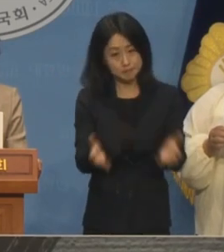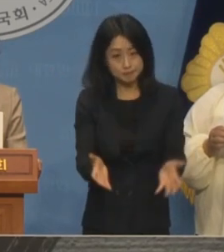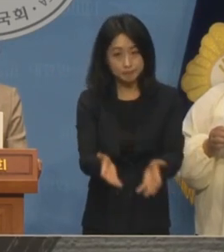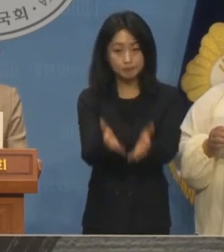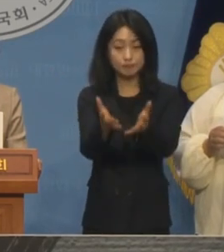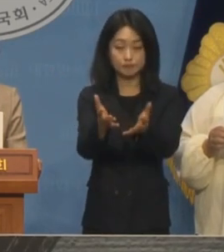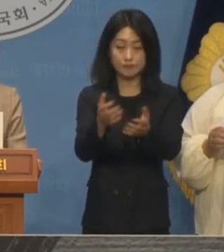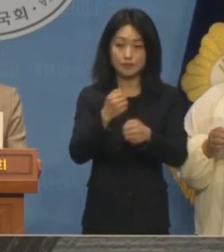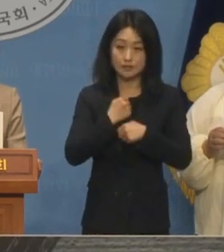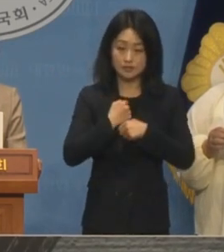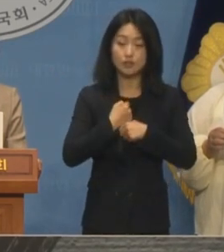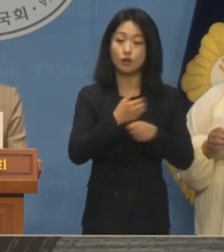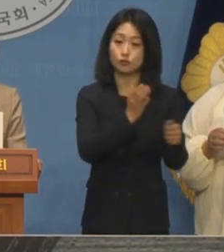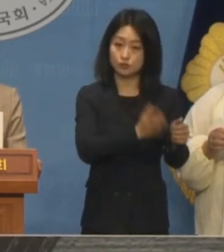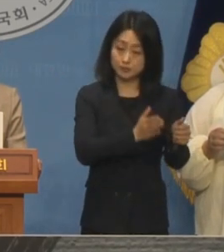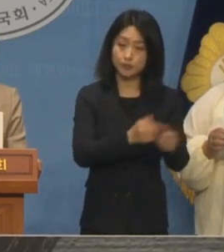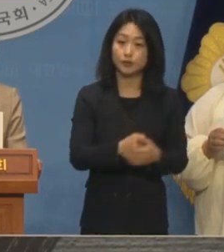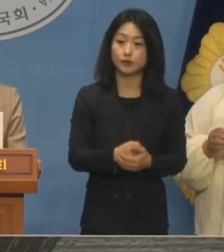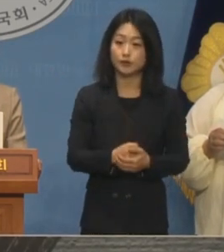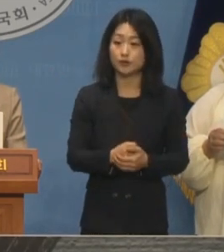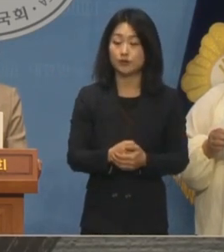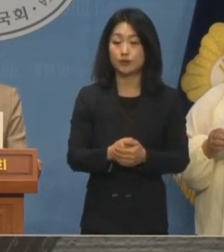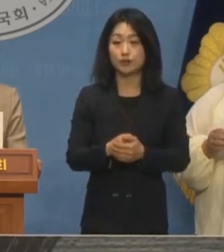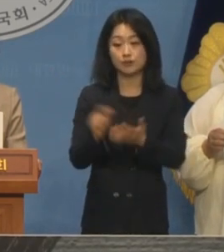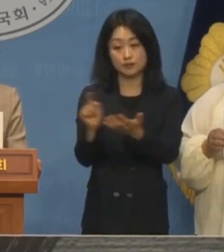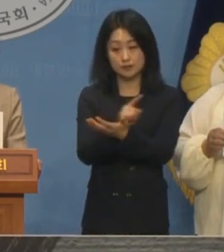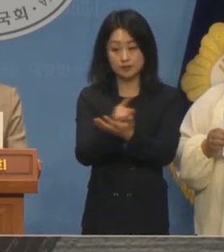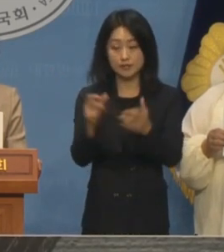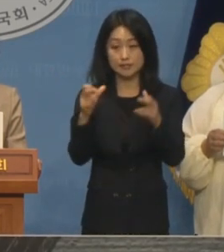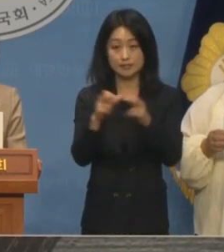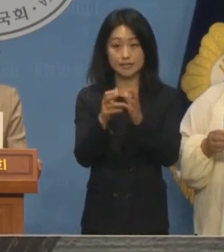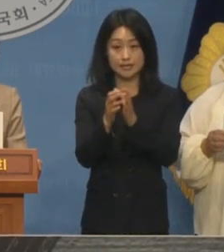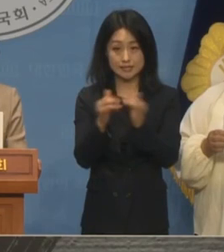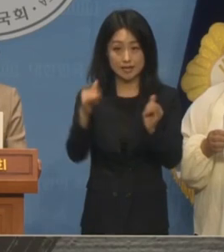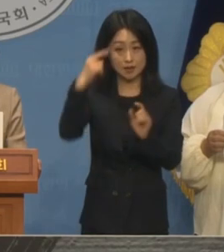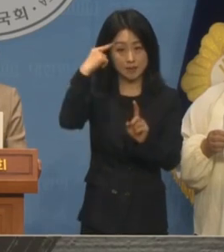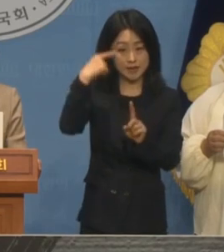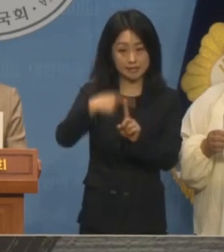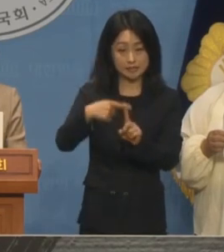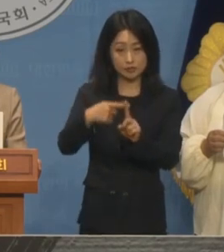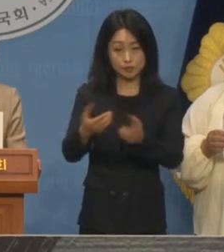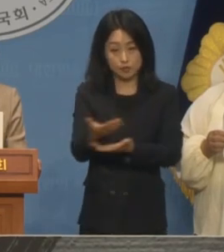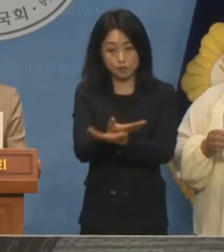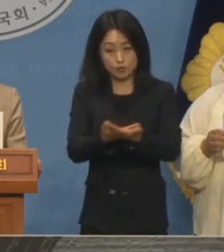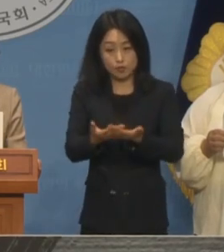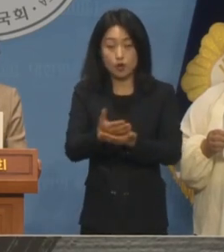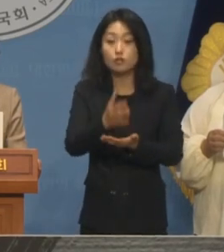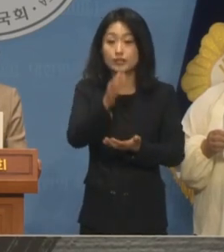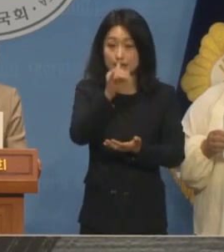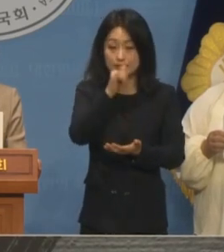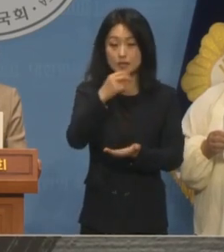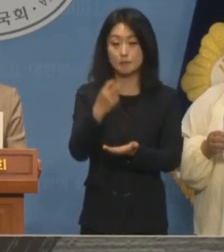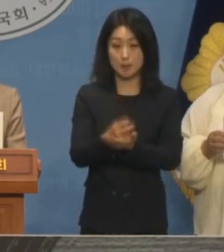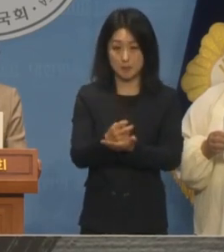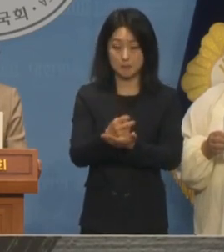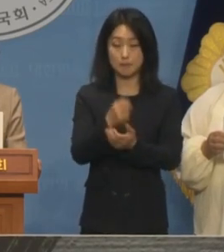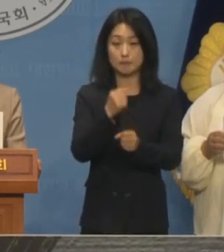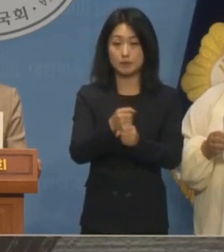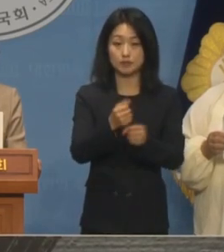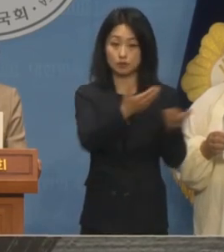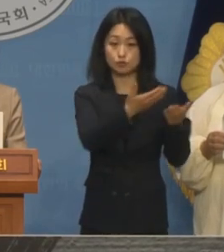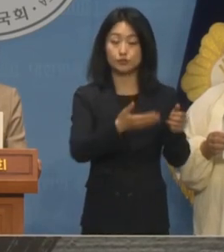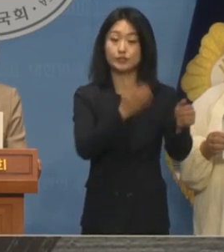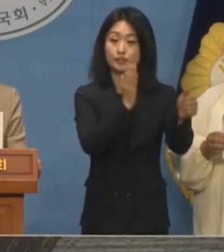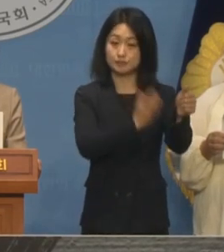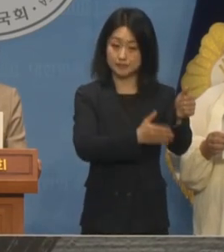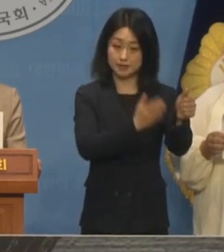지역사회에서 살고자 하는 장애 시민에게 긍정적인 상호작용을 하는 입법기관이 될 수